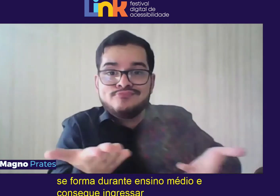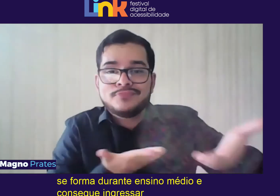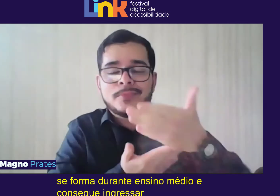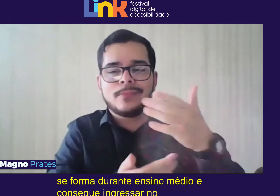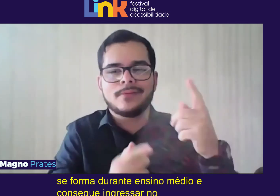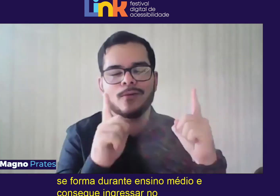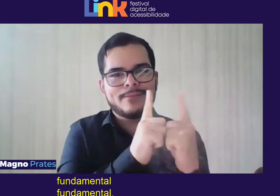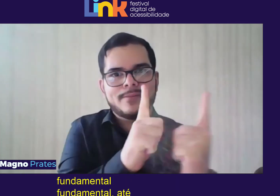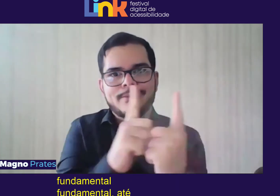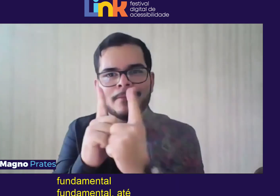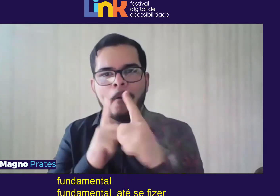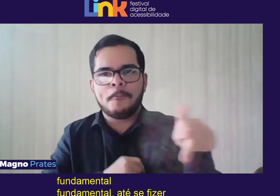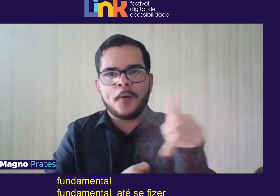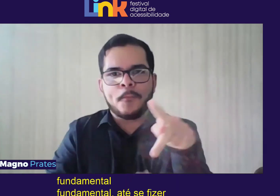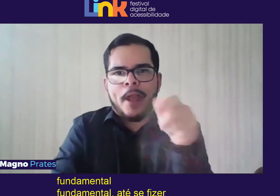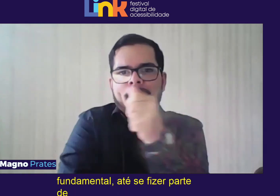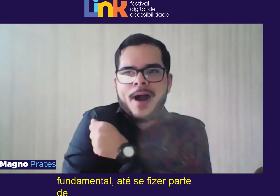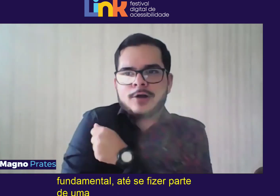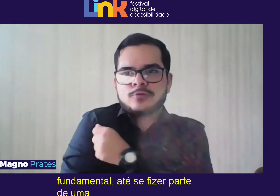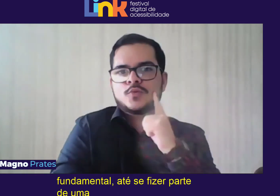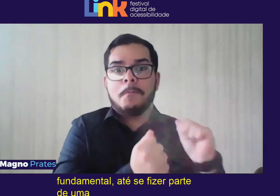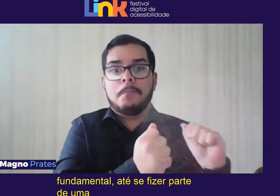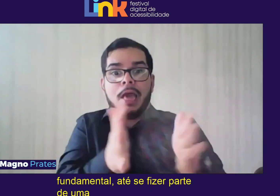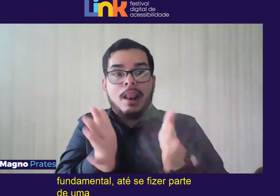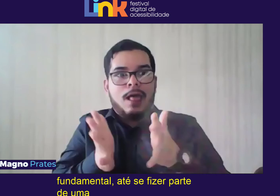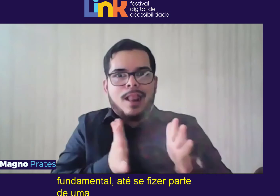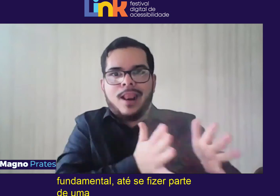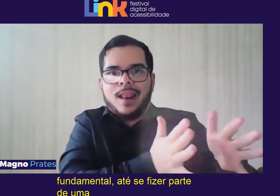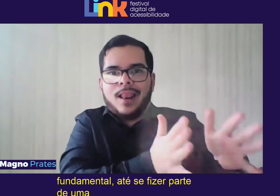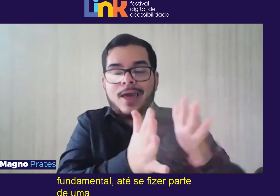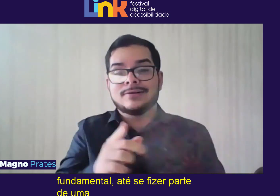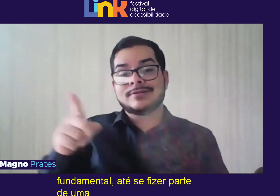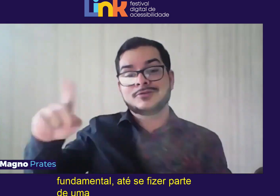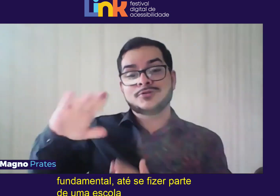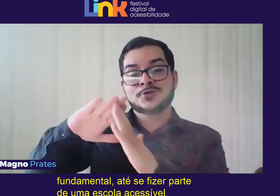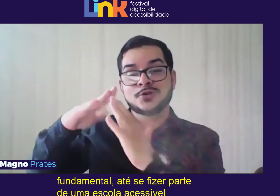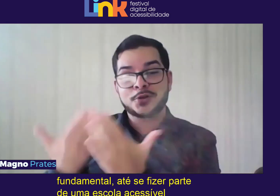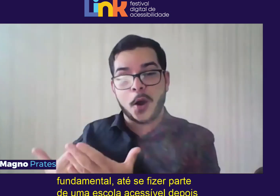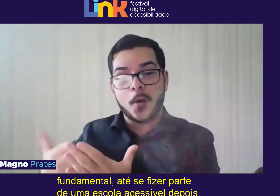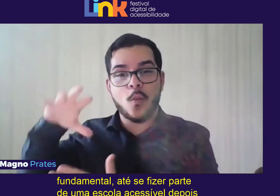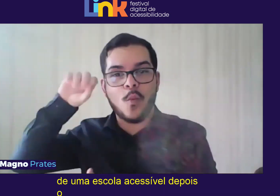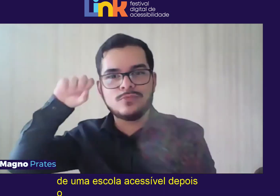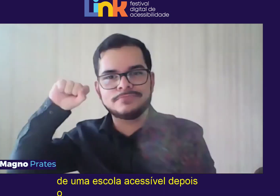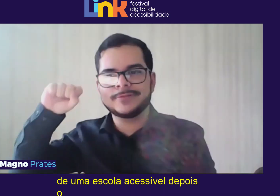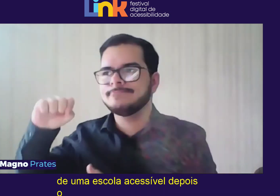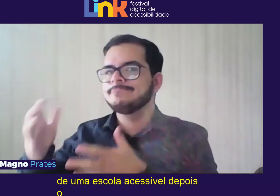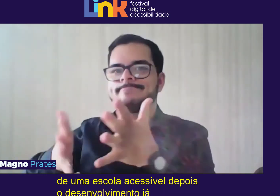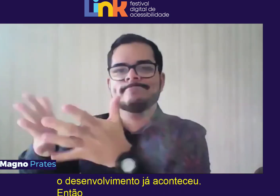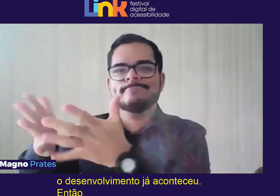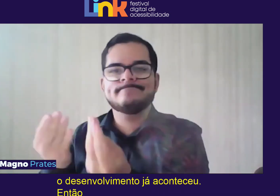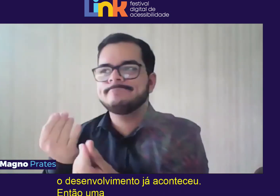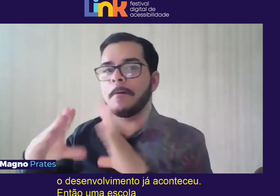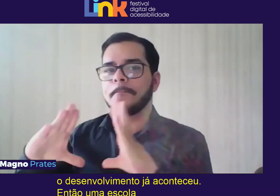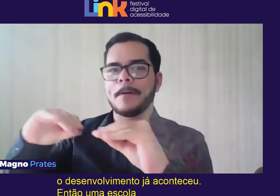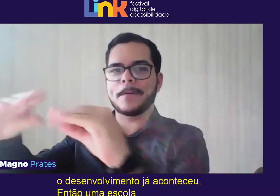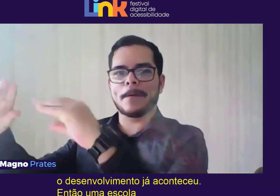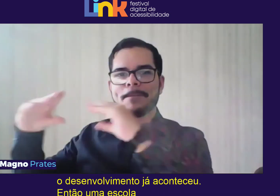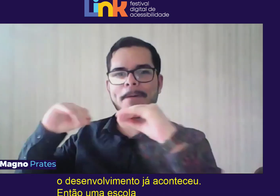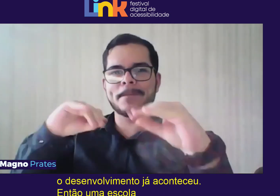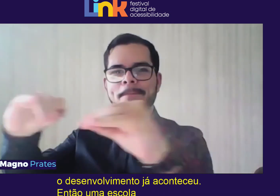escola acessível depois, o desenvolvimento já aconteceu. Numa escola bilíngue, a gente usa a língua de sinais como o tempo todo. Já